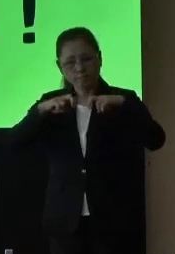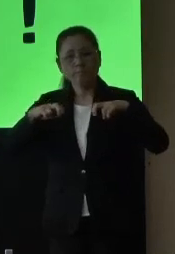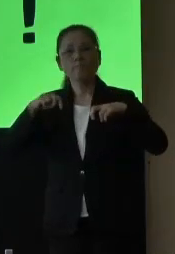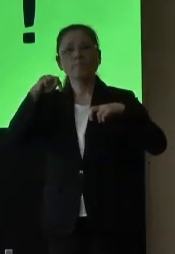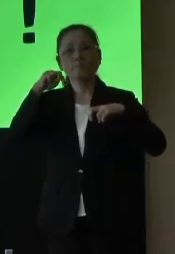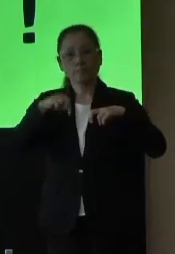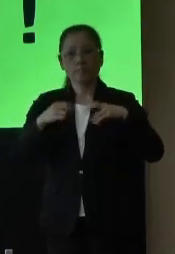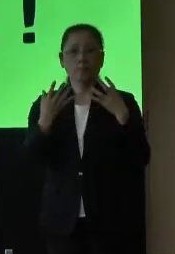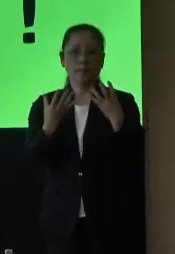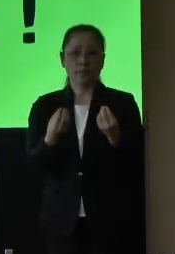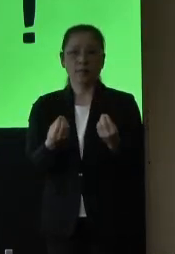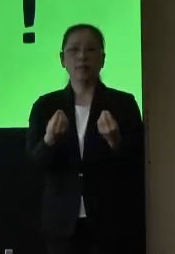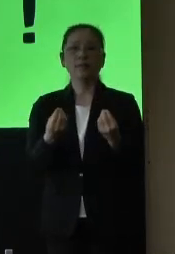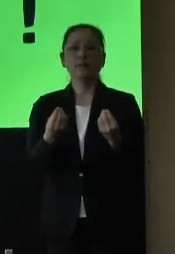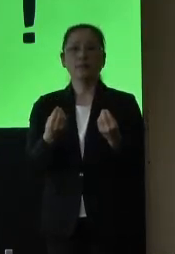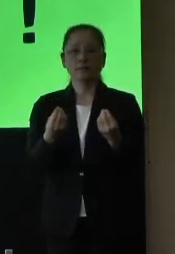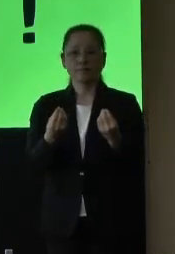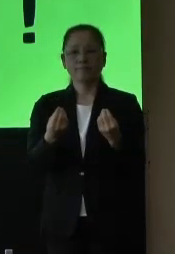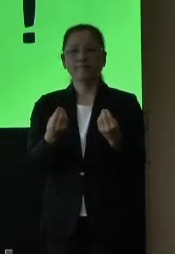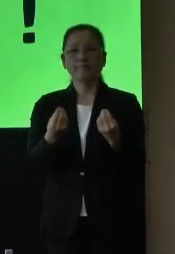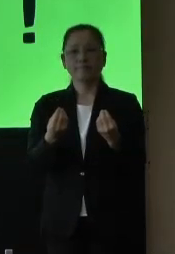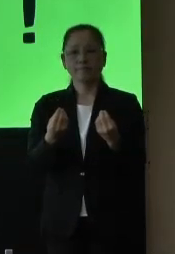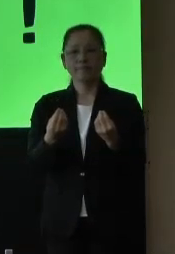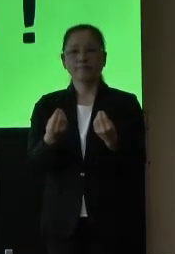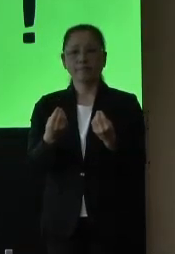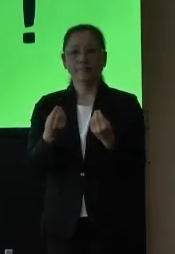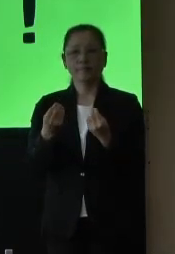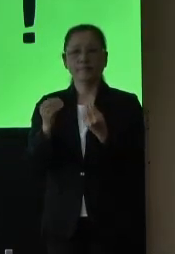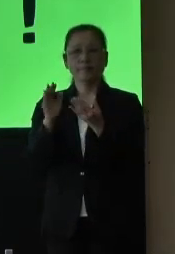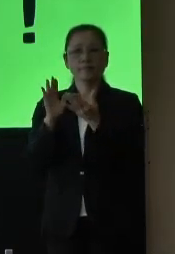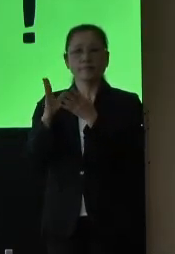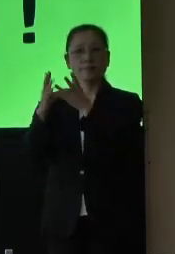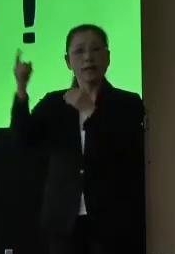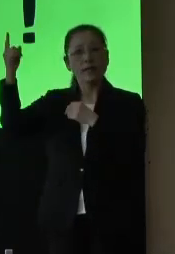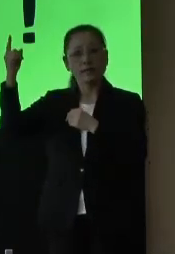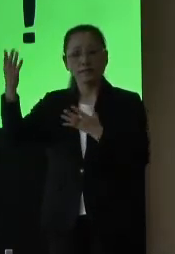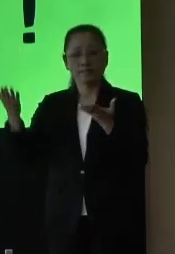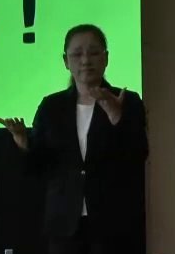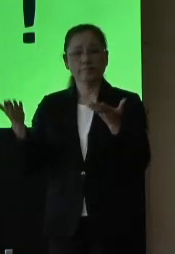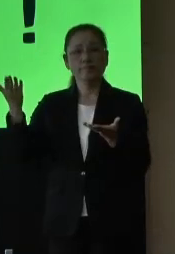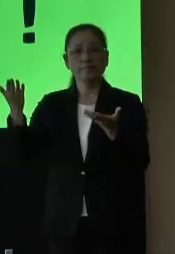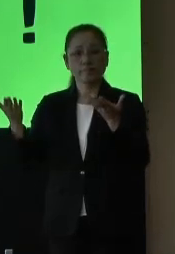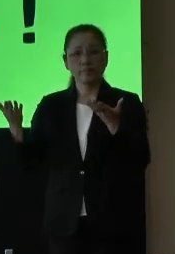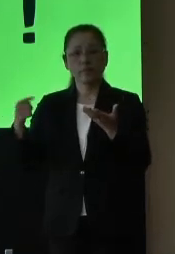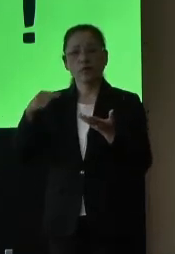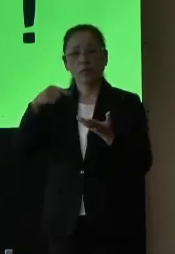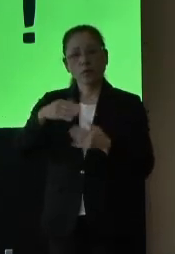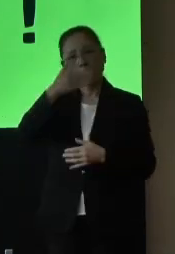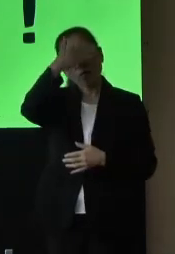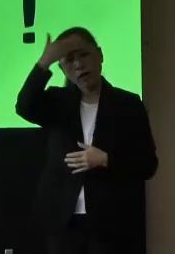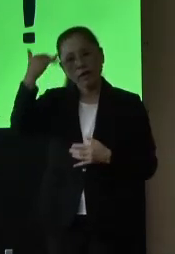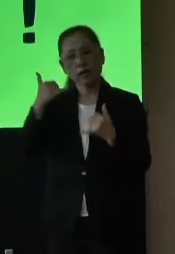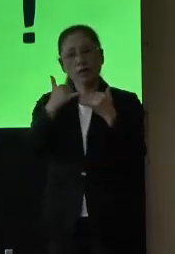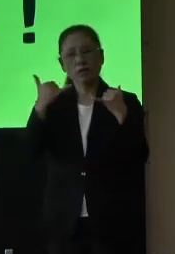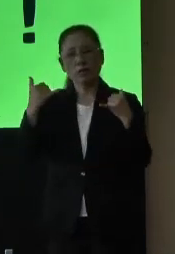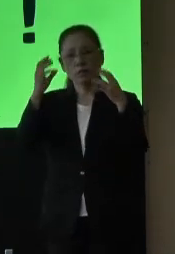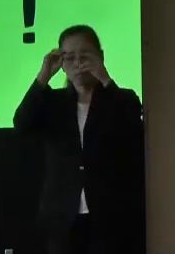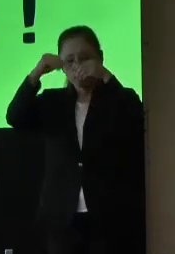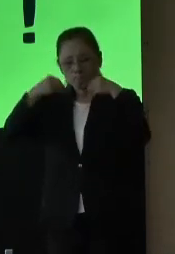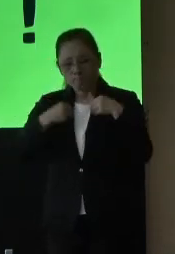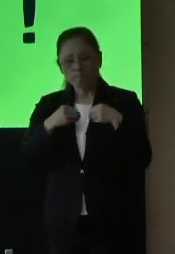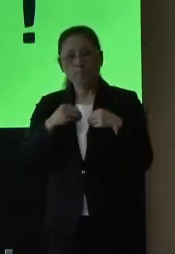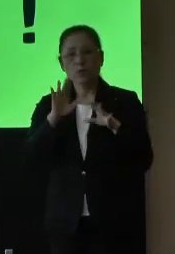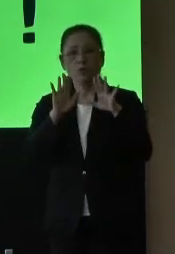感染者例を分析したところ、他の都道府県、地域と比較して、若い方の感染例が多